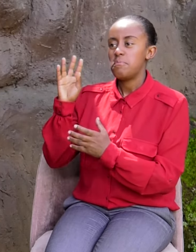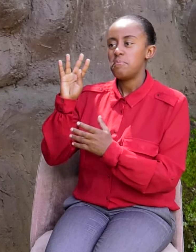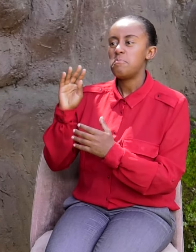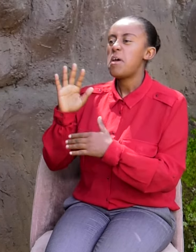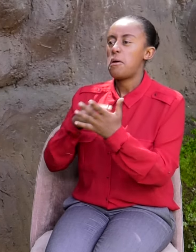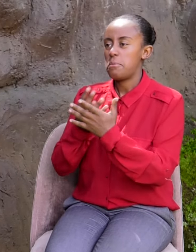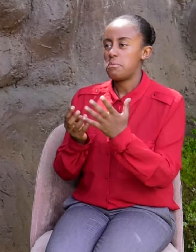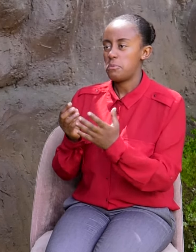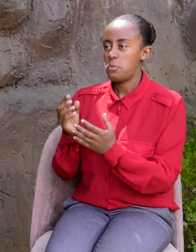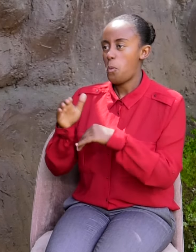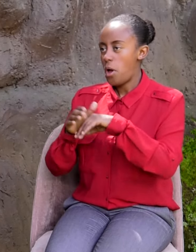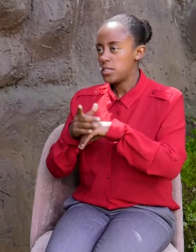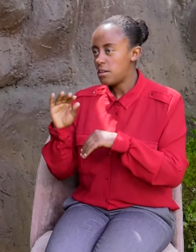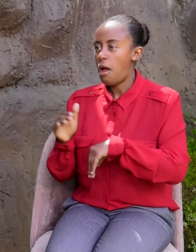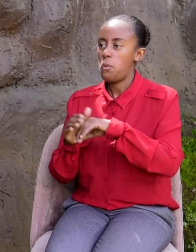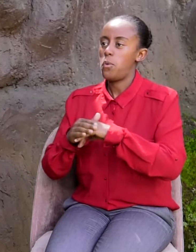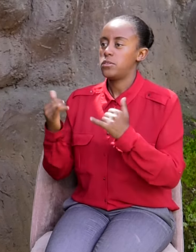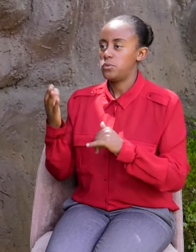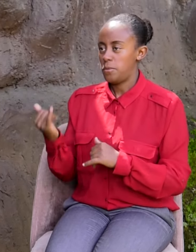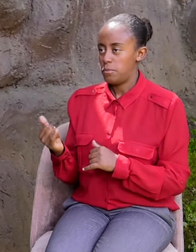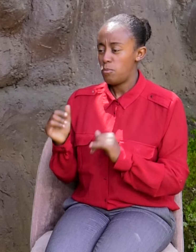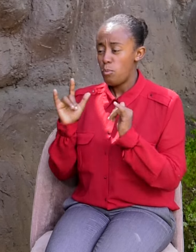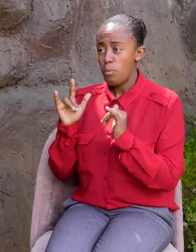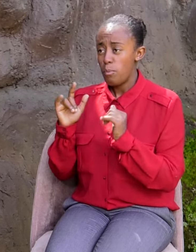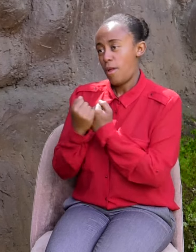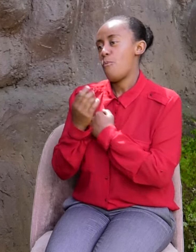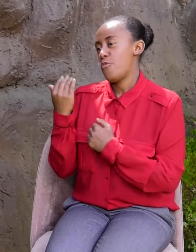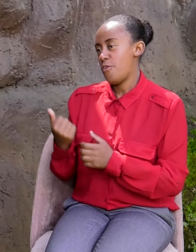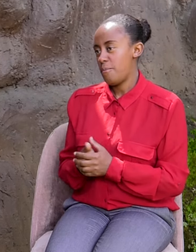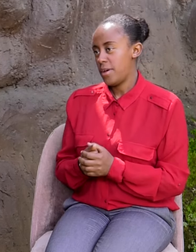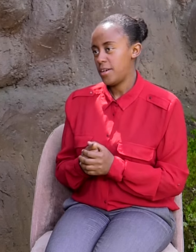እግር ኳስ ማለት ነው። እና የምወደው ጨዋታ እሱ ነበር በይበልጥ።